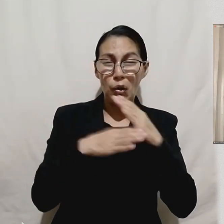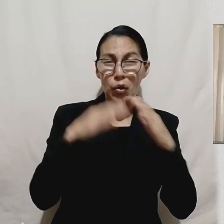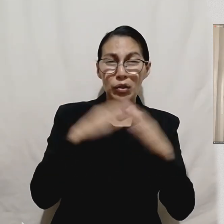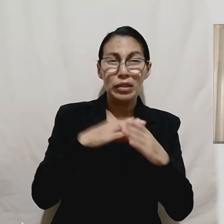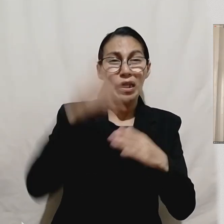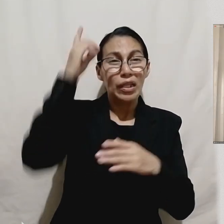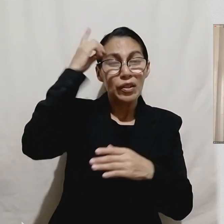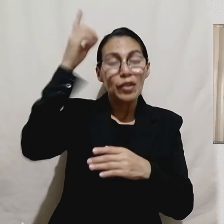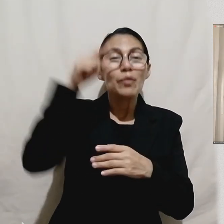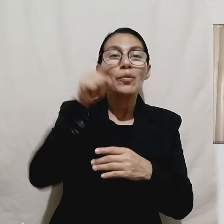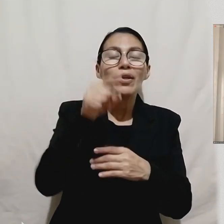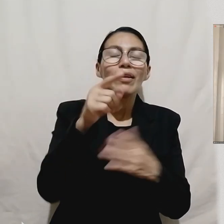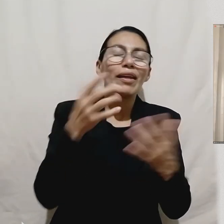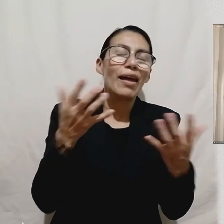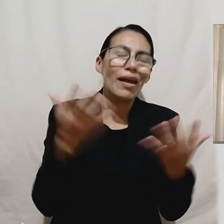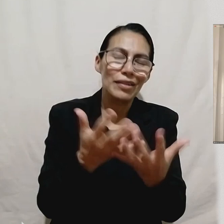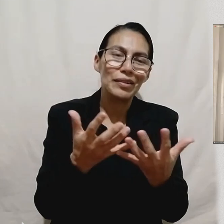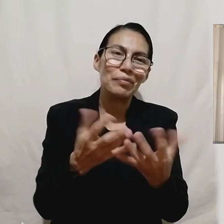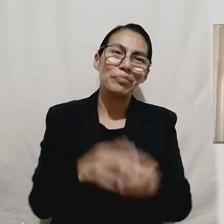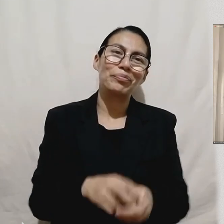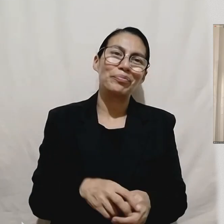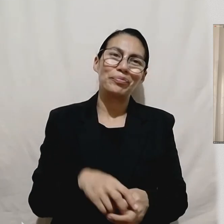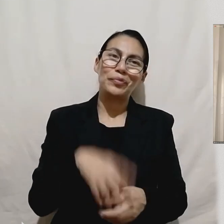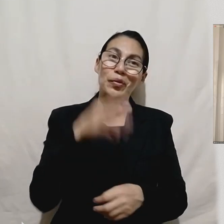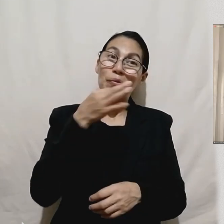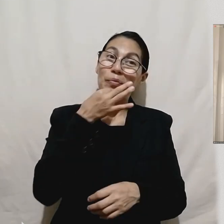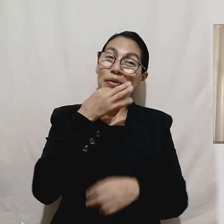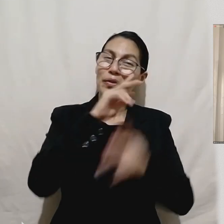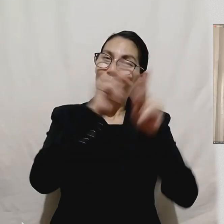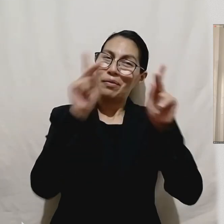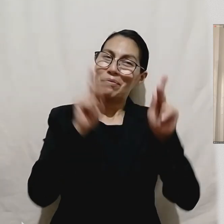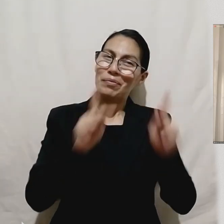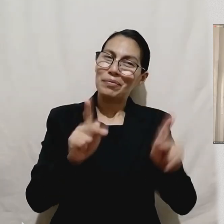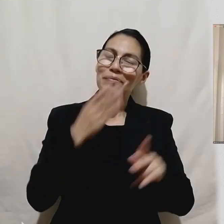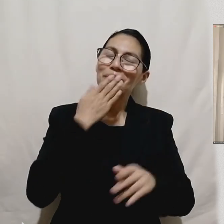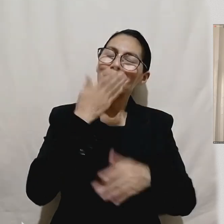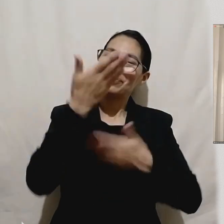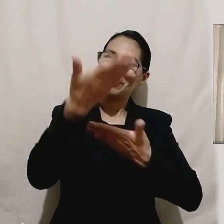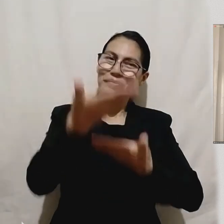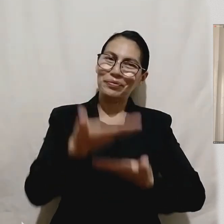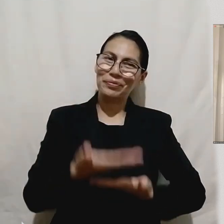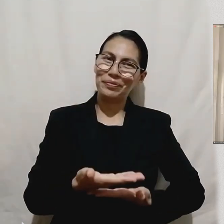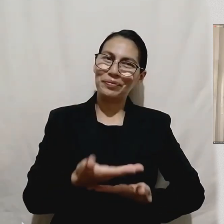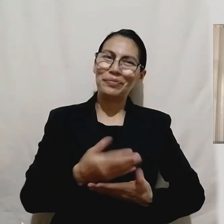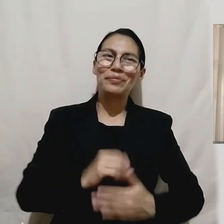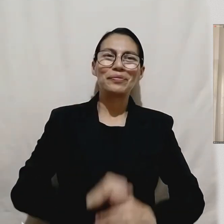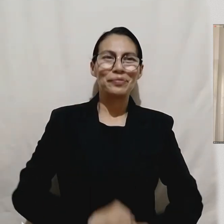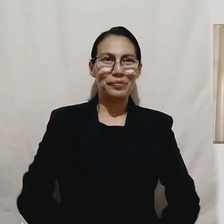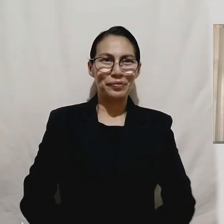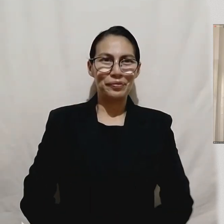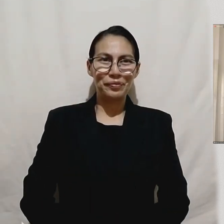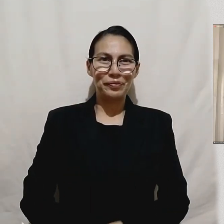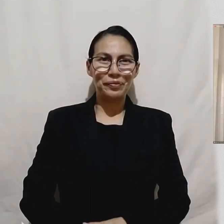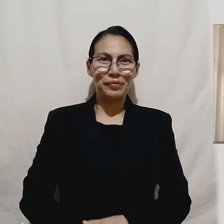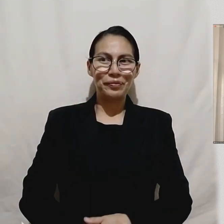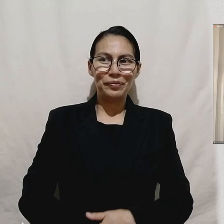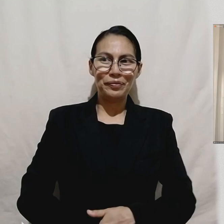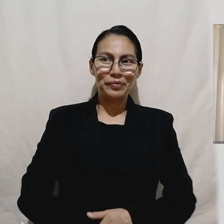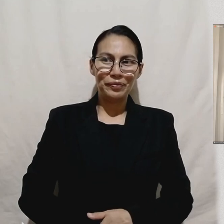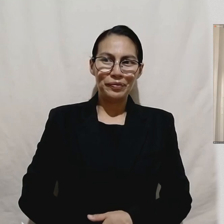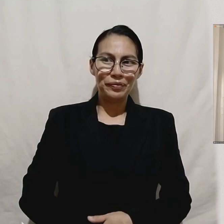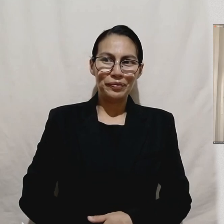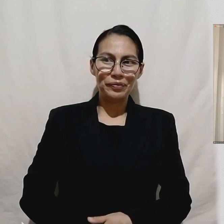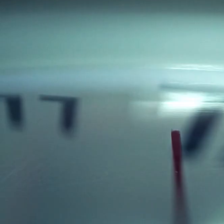hacer por ti y mucho más Bienvenidos a un momento de paz